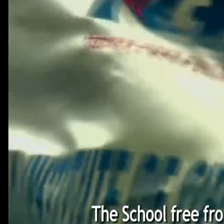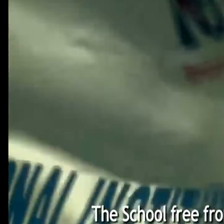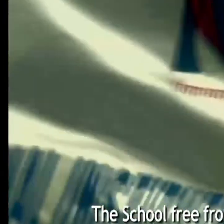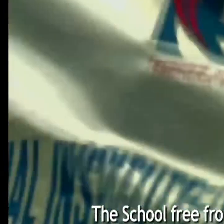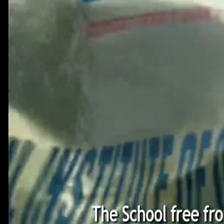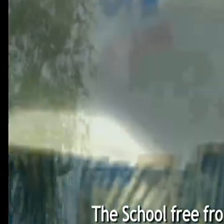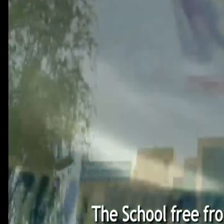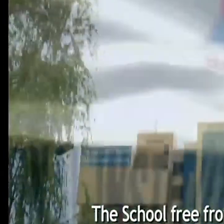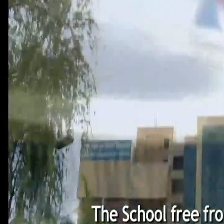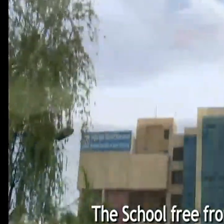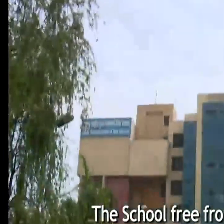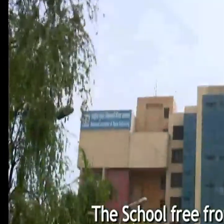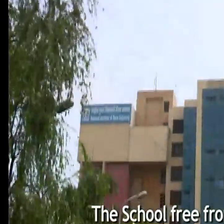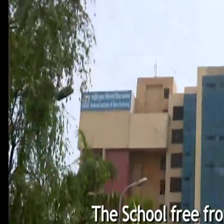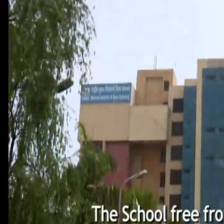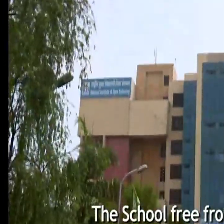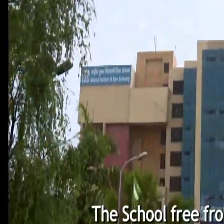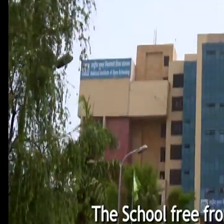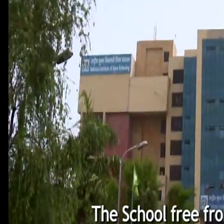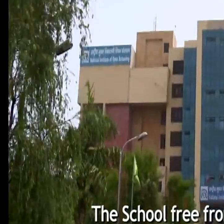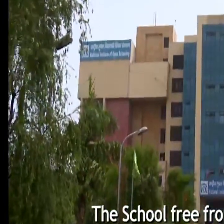विद्यालय जो मुक्त हो,